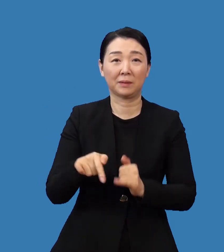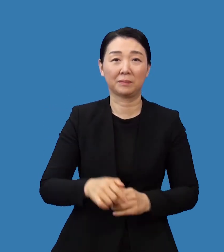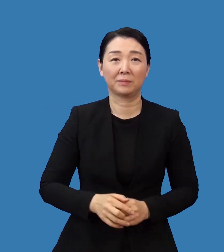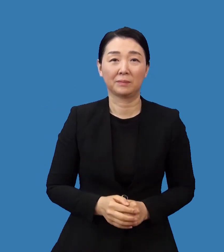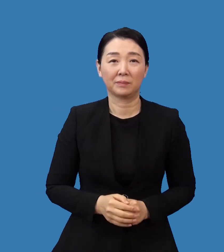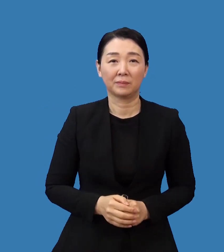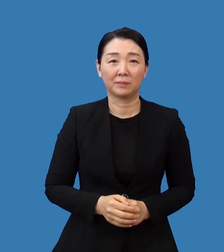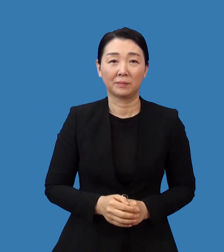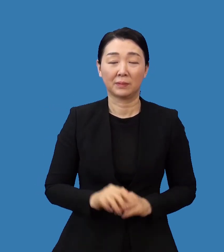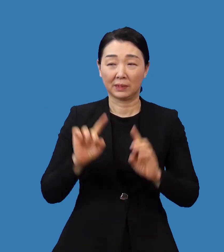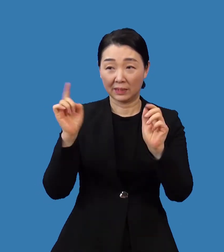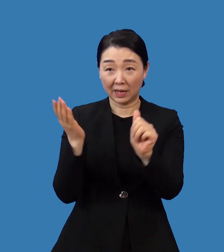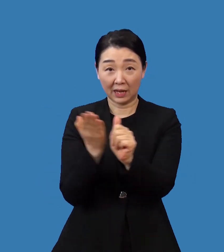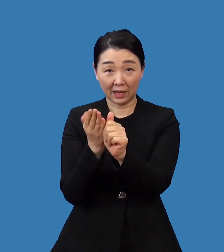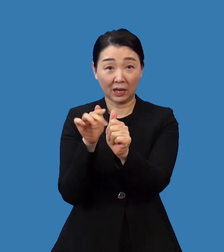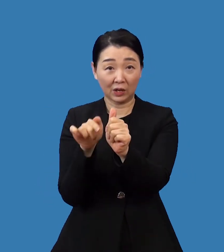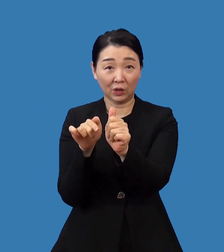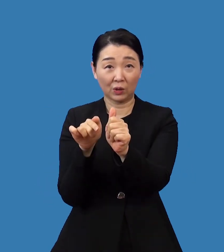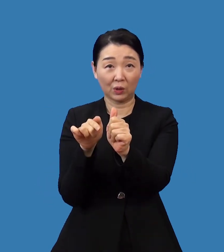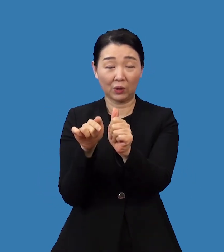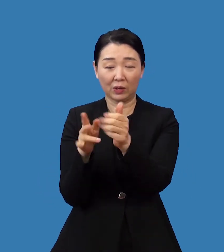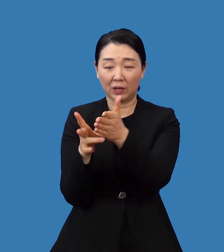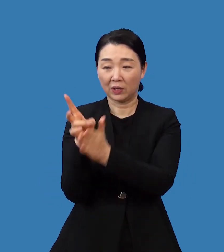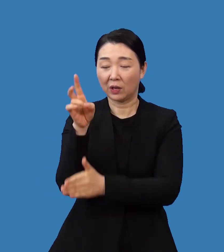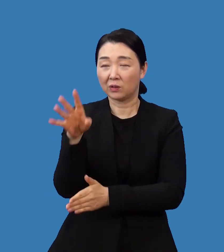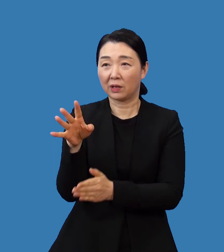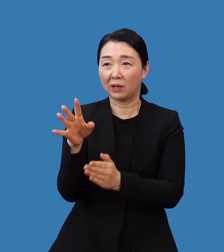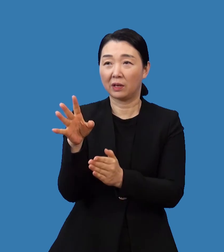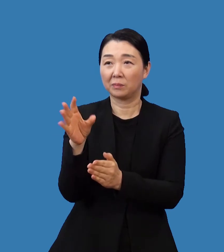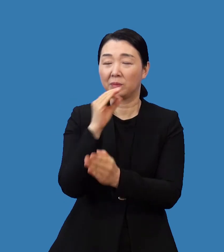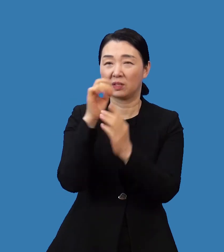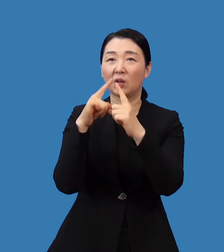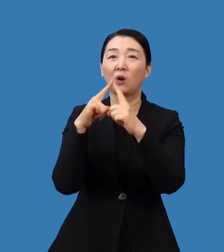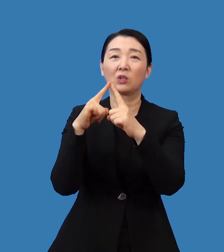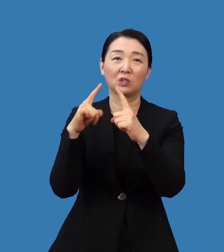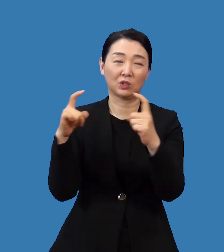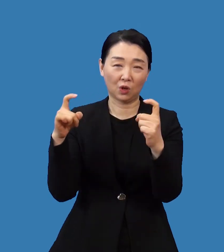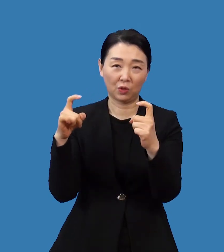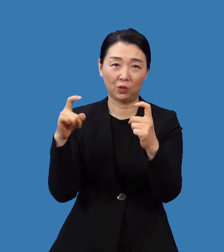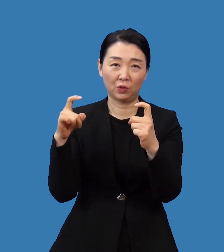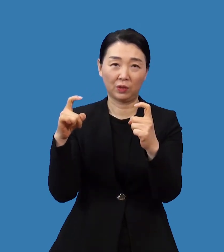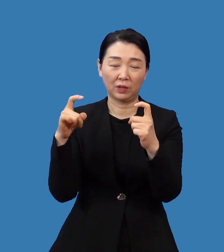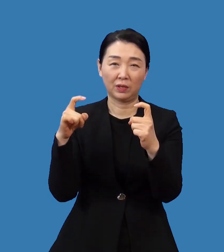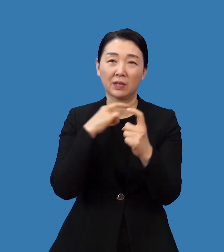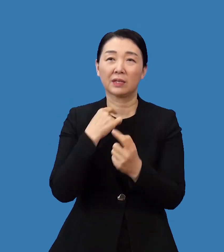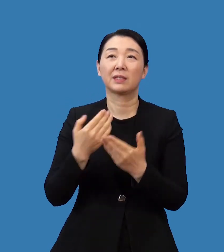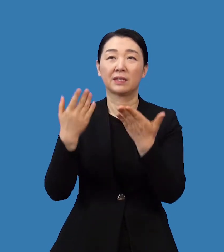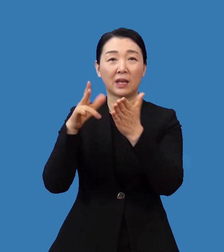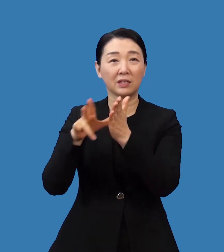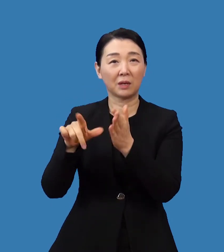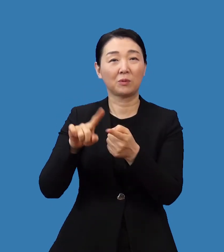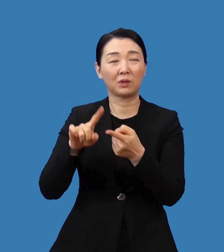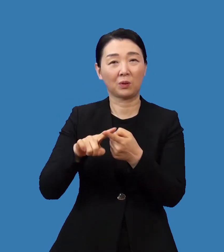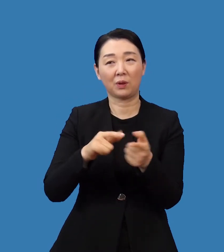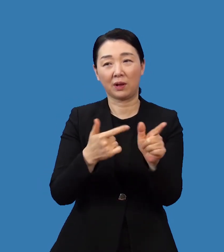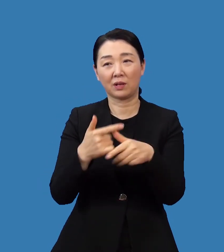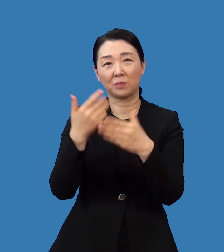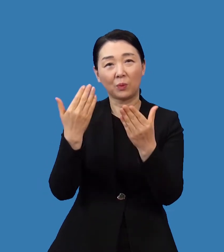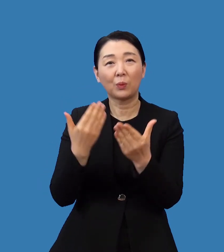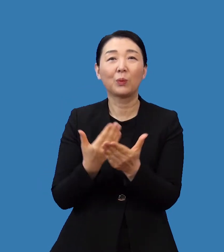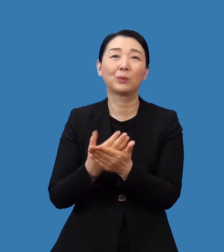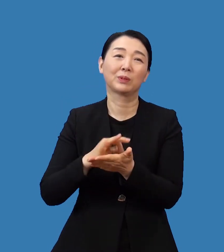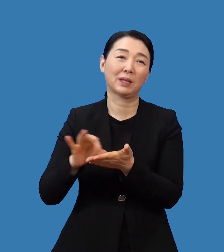그들이 기르고 있는 양떼들은 예루살렘 성전의 희생 제물로서 여러 가지로